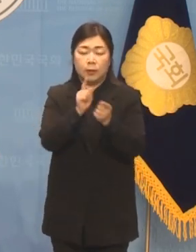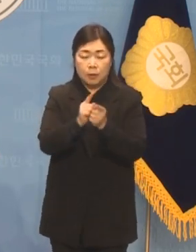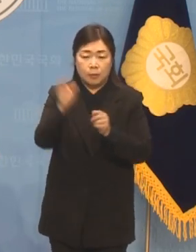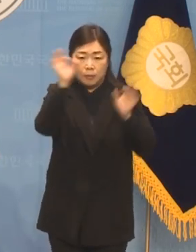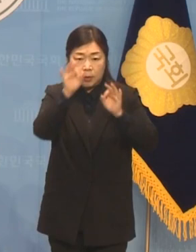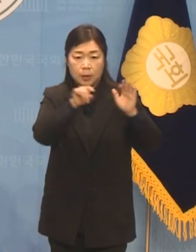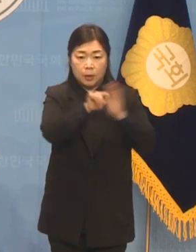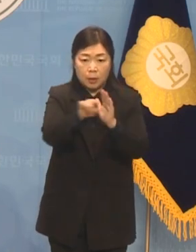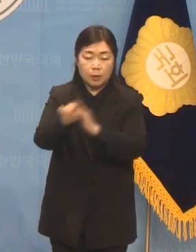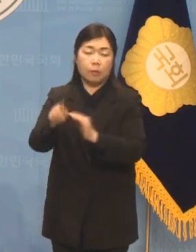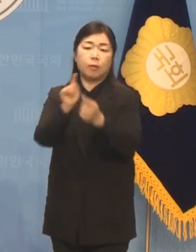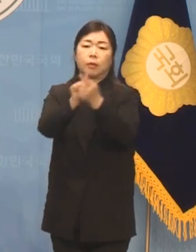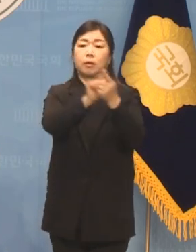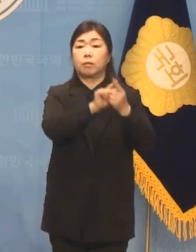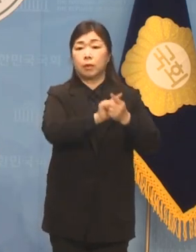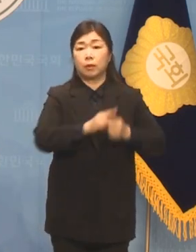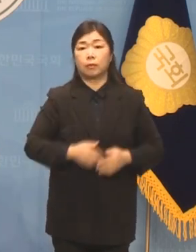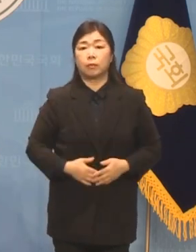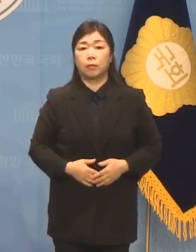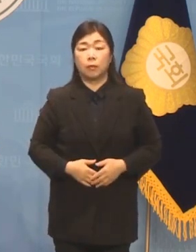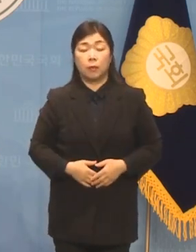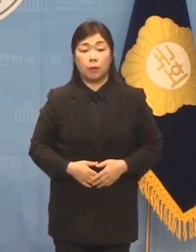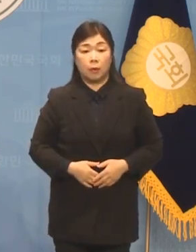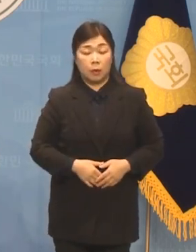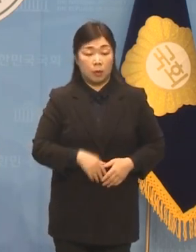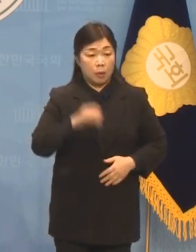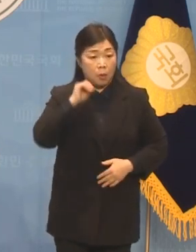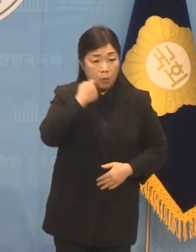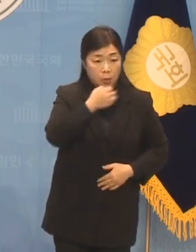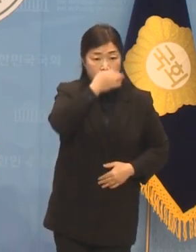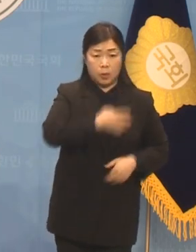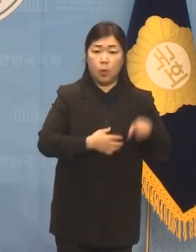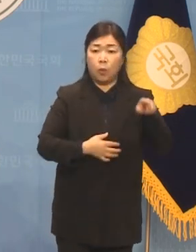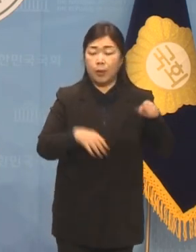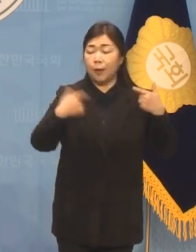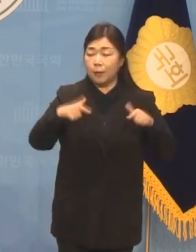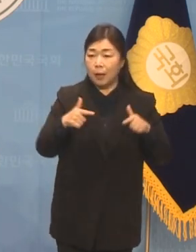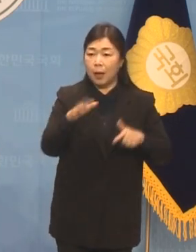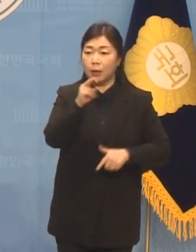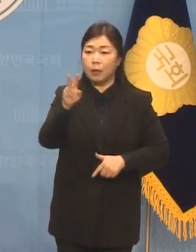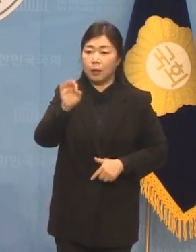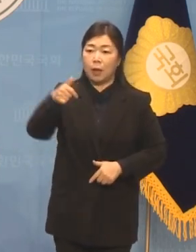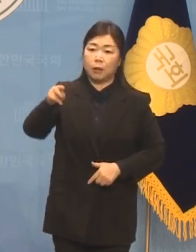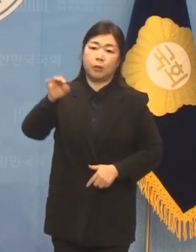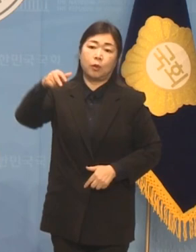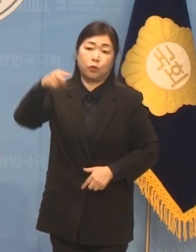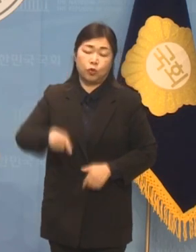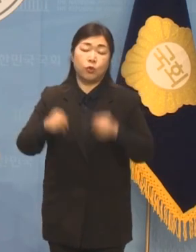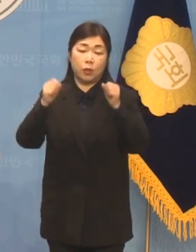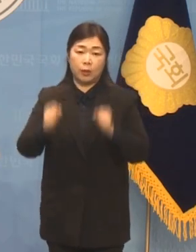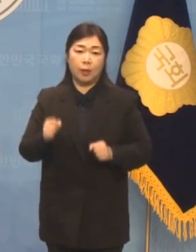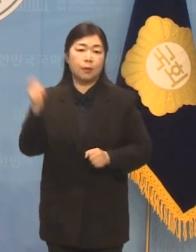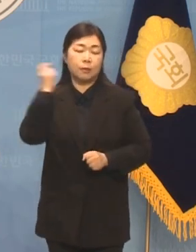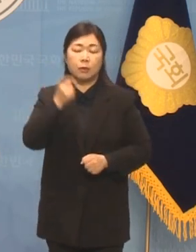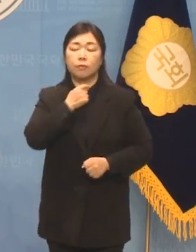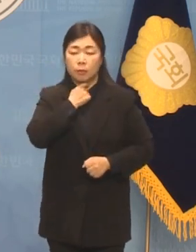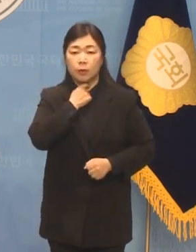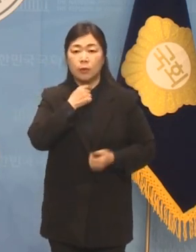기간이지만 바로 저곳에는 늘 양경규가 있다라고 하는 소리를 듣고 싶습니다. 그렇게